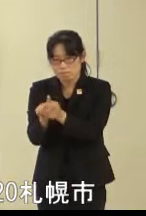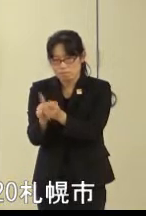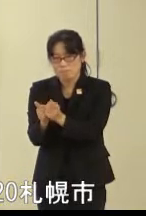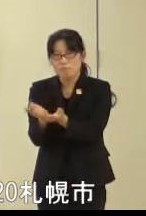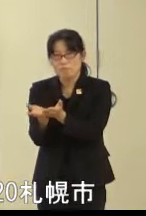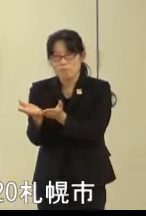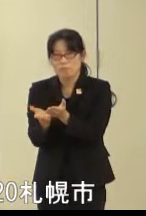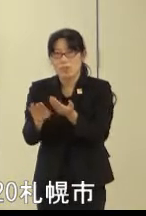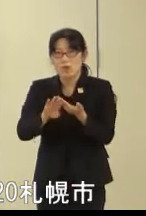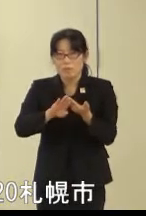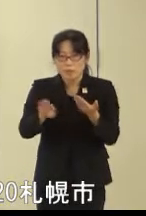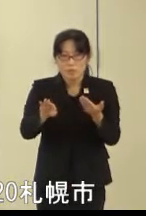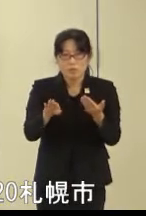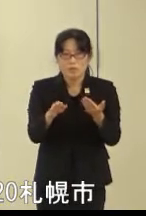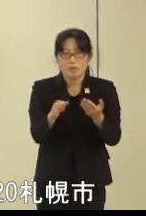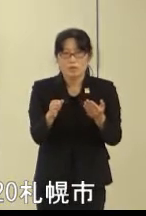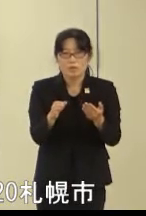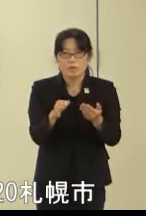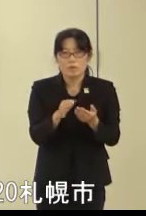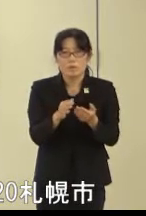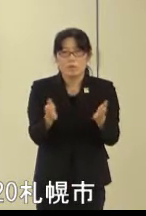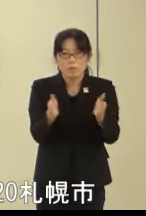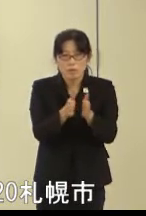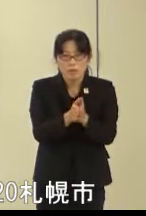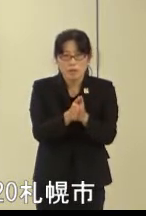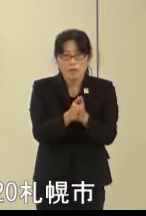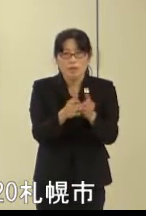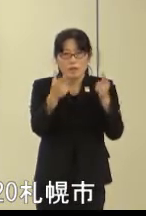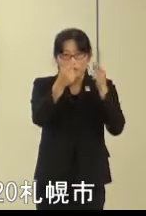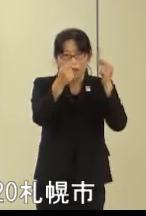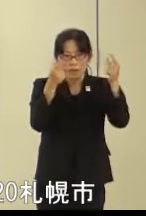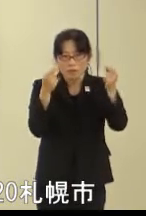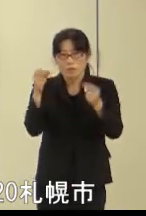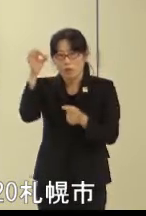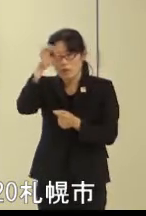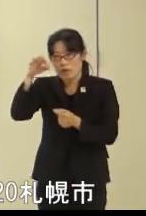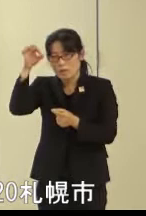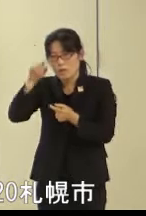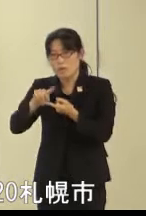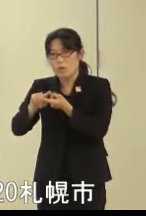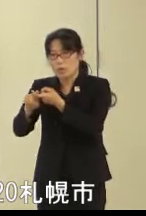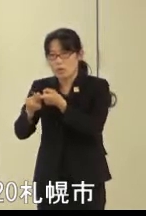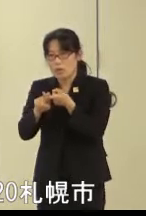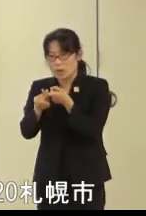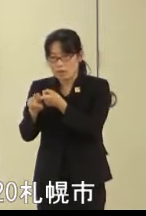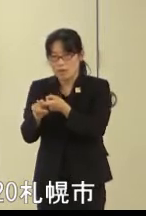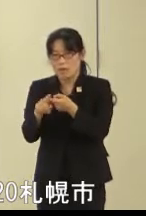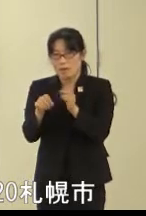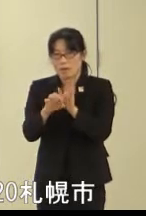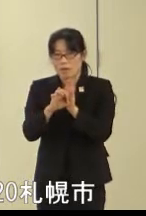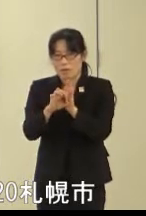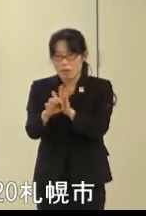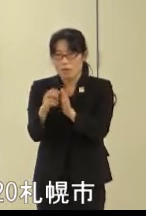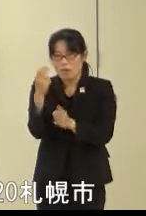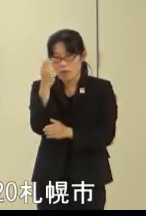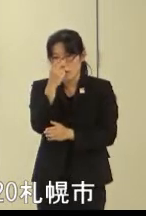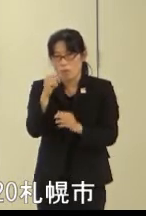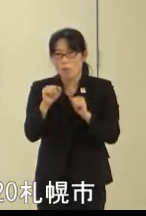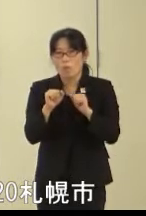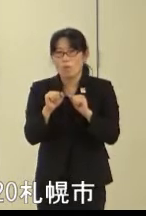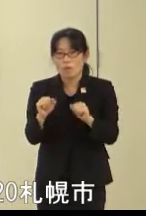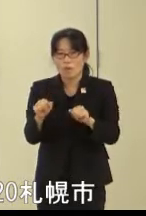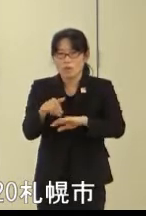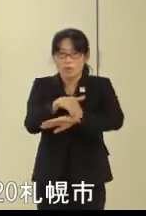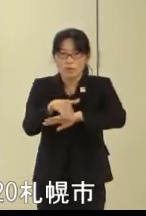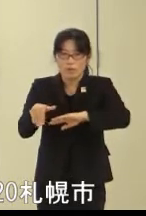とかまあそういったところも含めて大学と観光協会が抗体検査を行うということをし